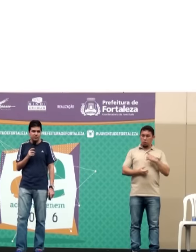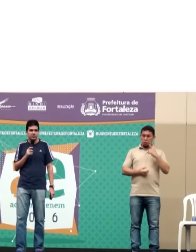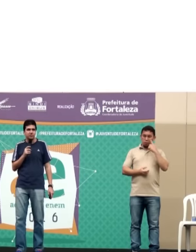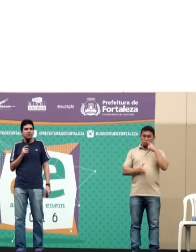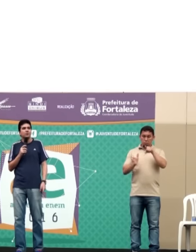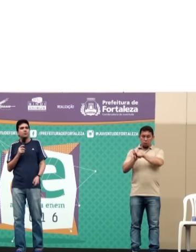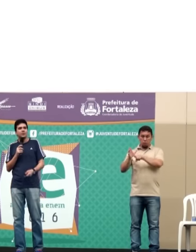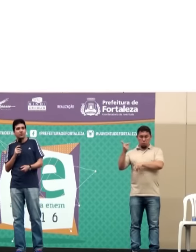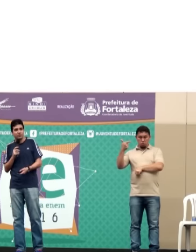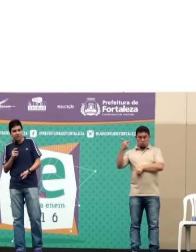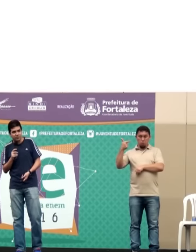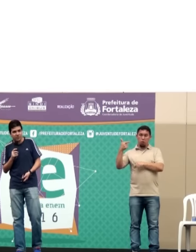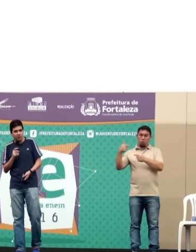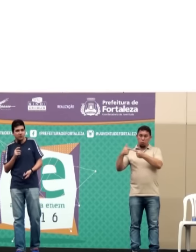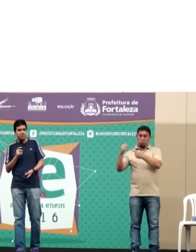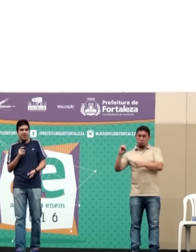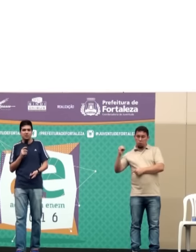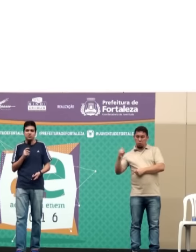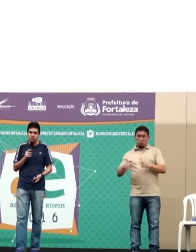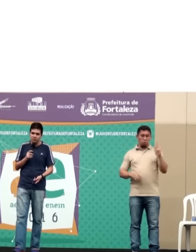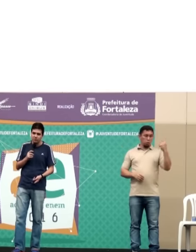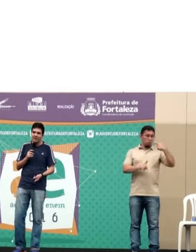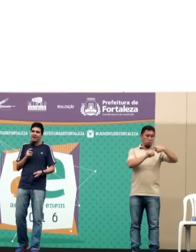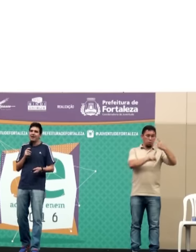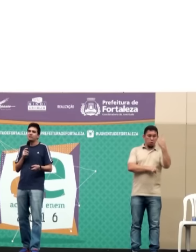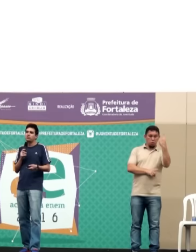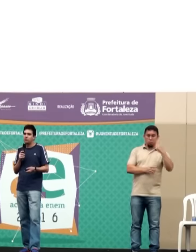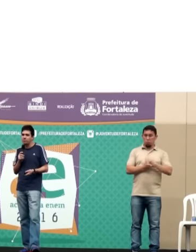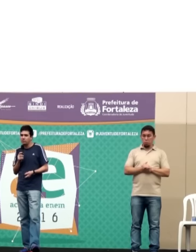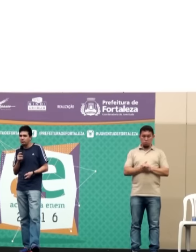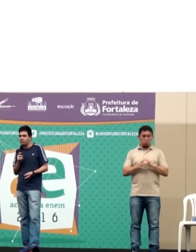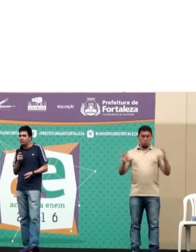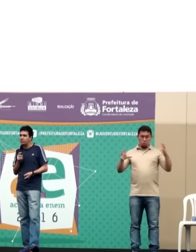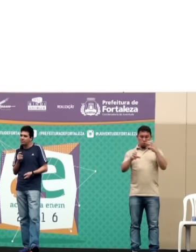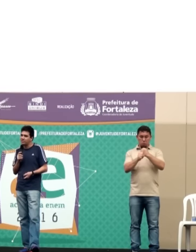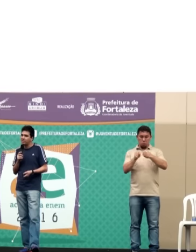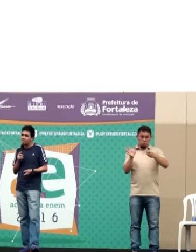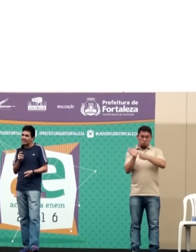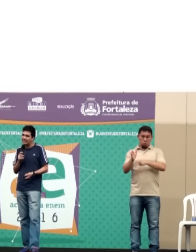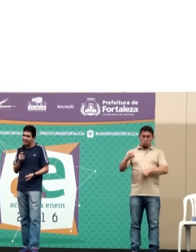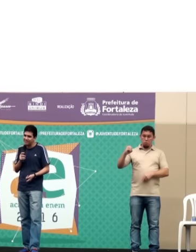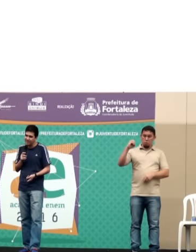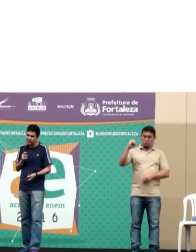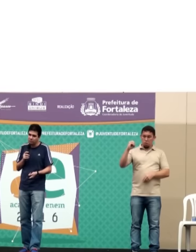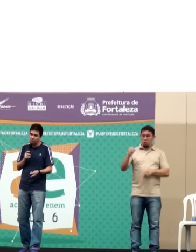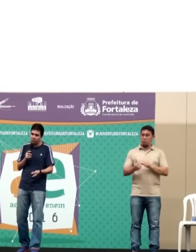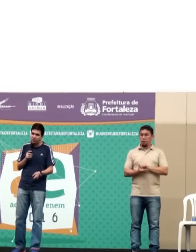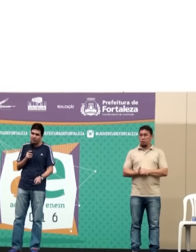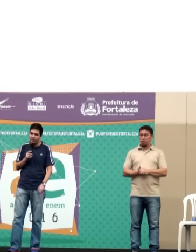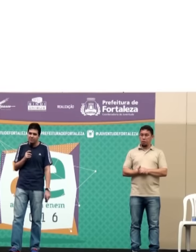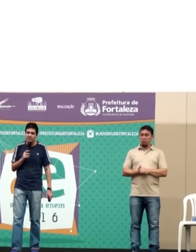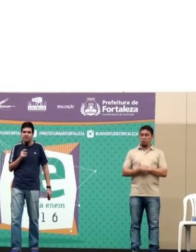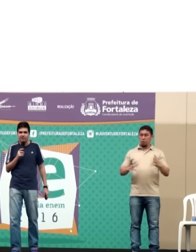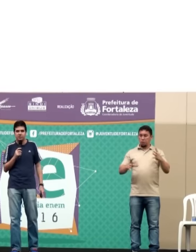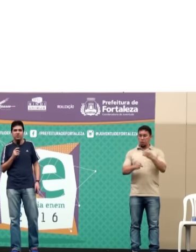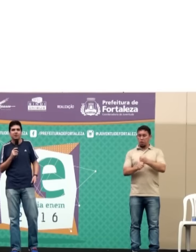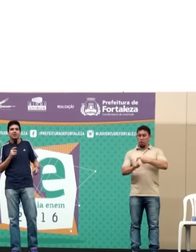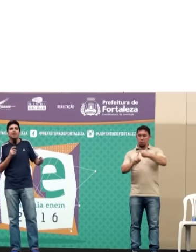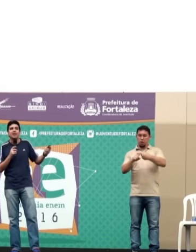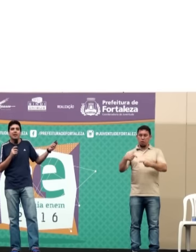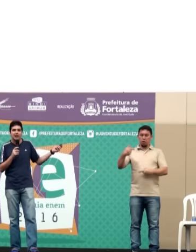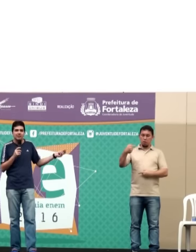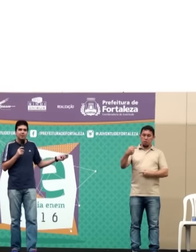menos 2. O hidrogênio tem NOX mais 1. A soma dos números de oxidação tem que dar 0. O cloro aí é mais